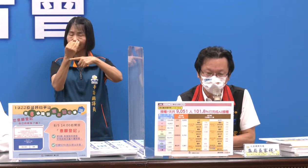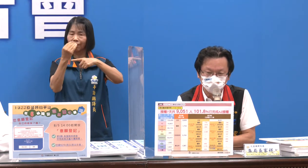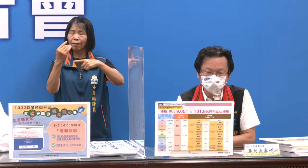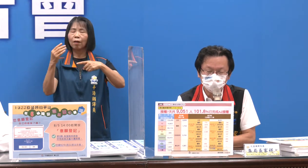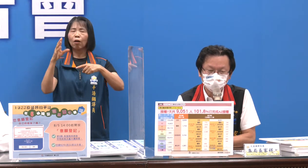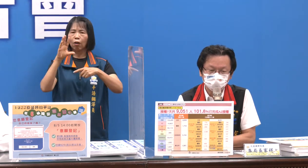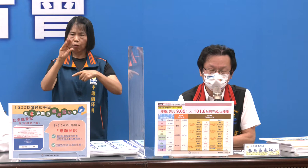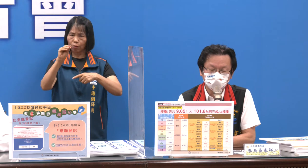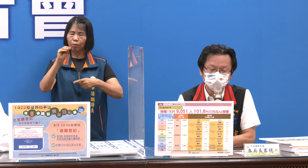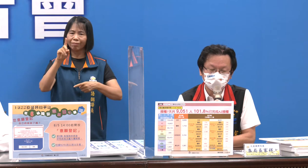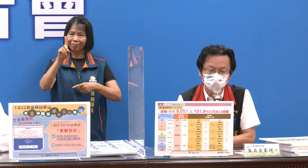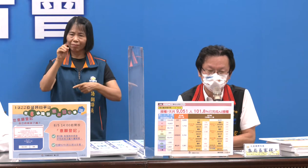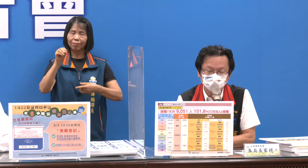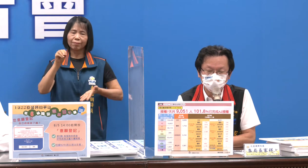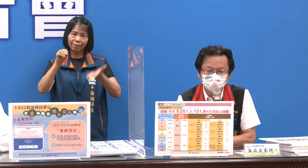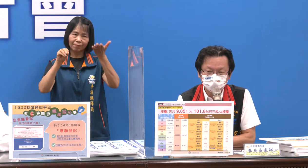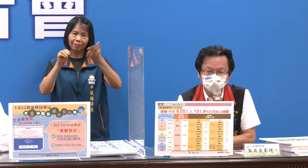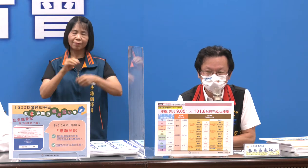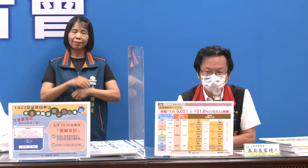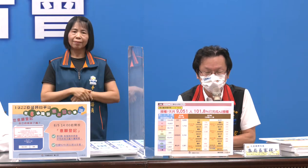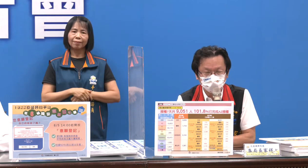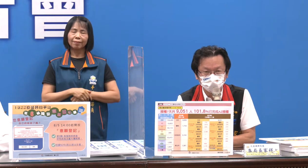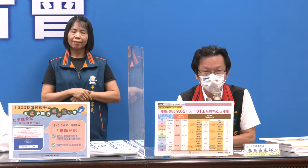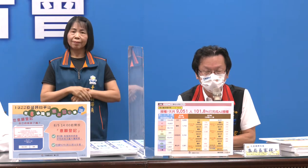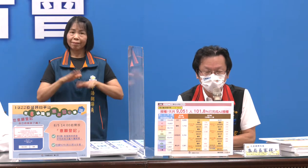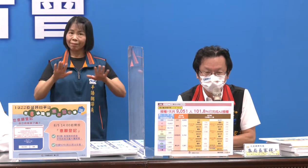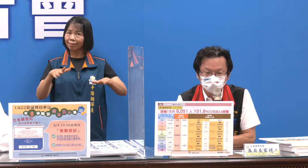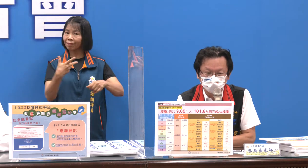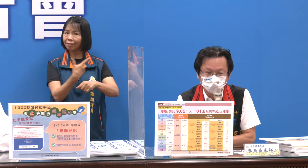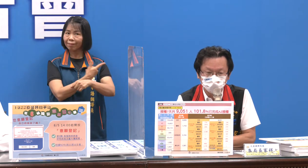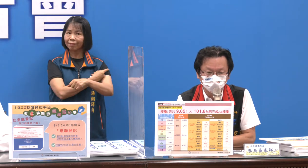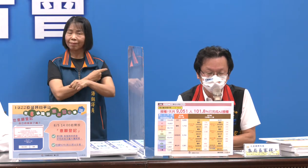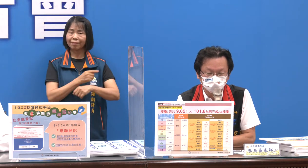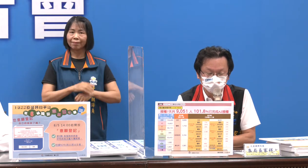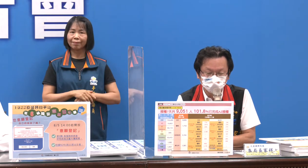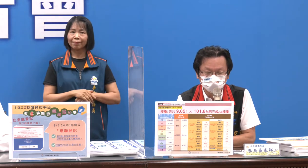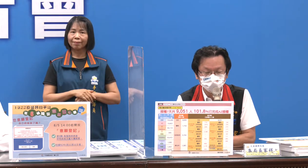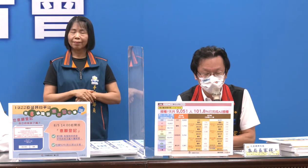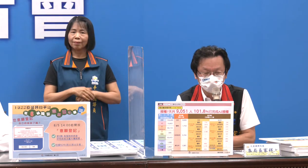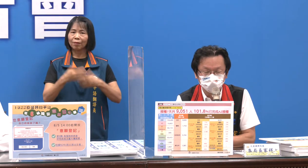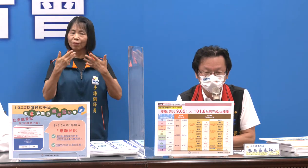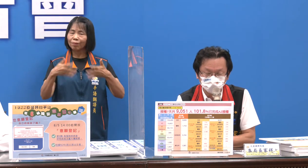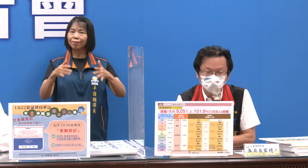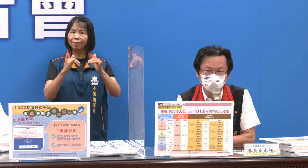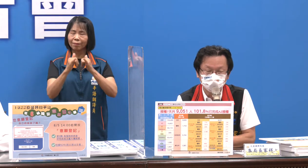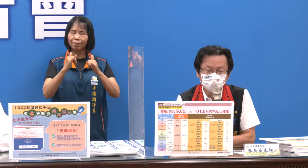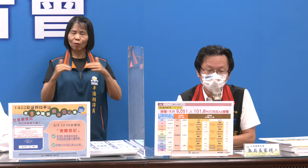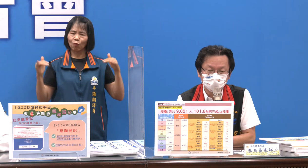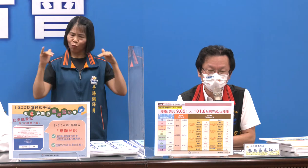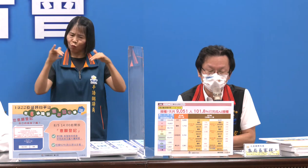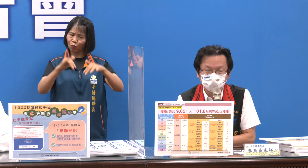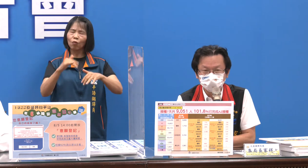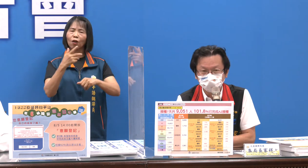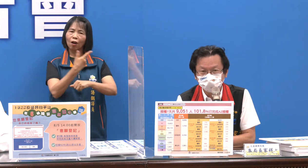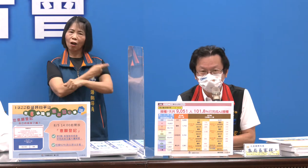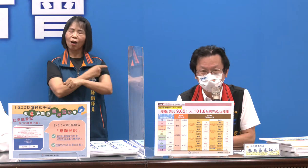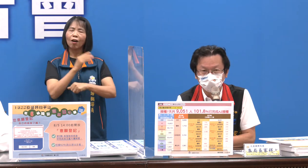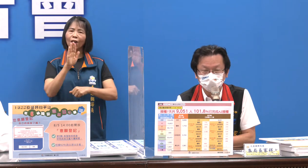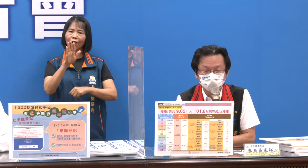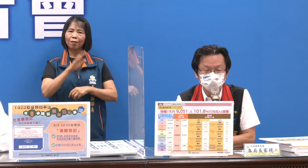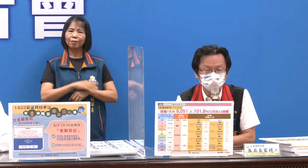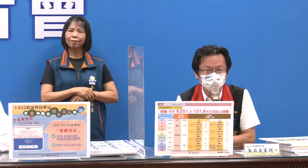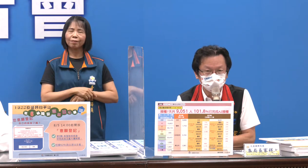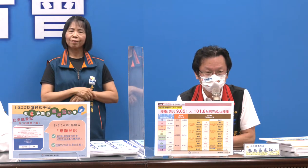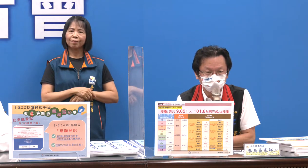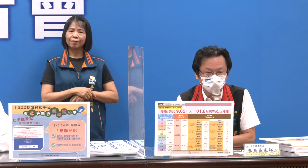破万哈。所以很显然的，这一次的接种啊，仍然我们很多的乡亲非常的踊跃哈。那这一次的接种